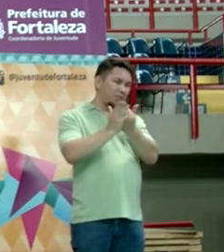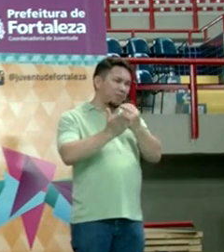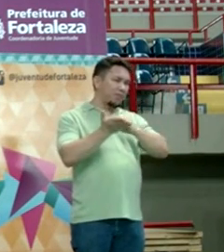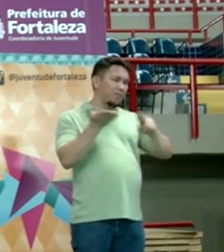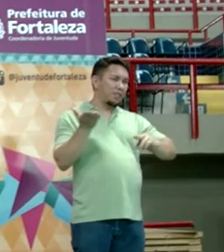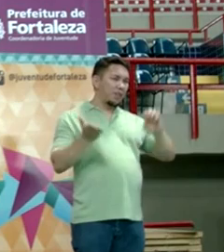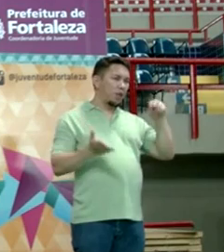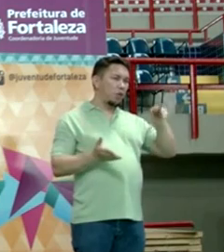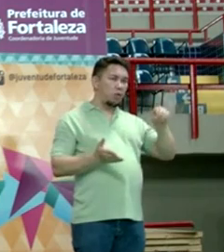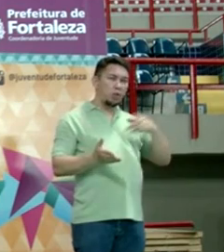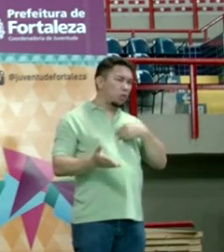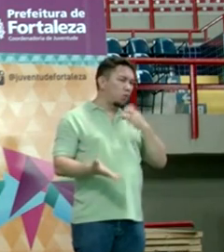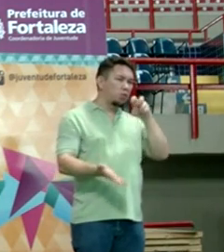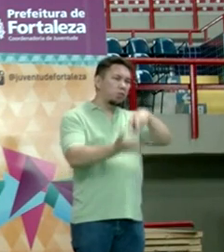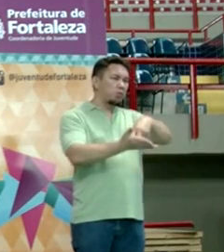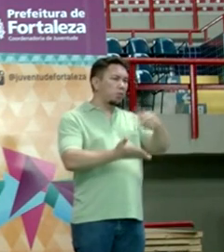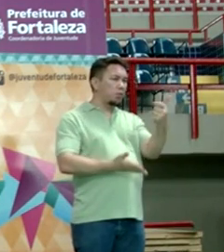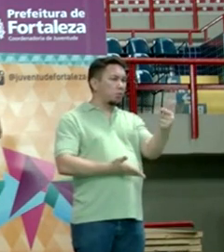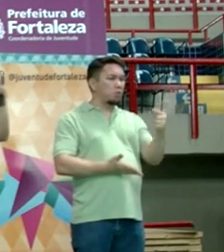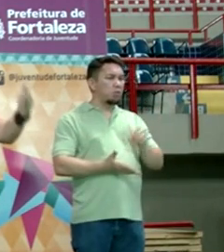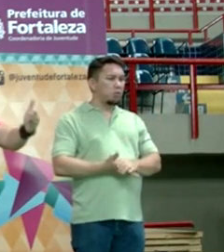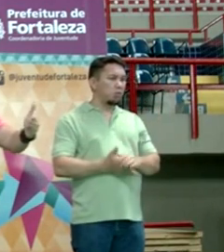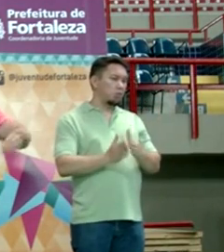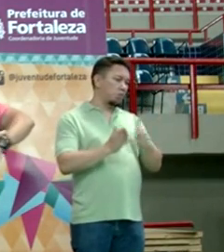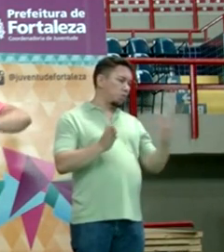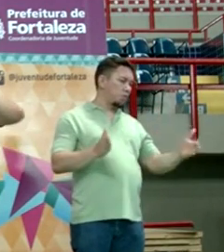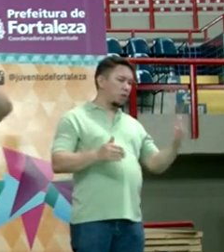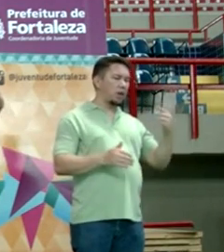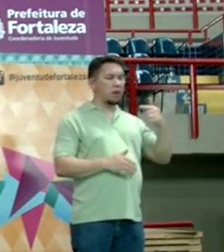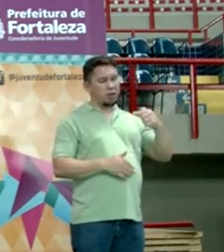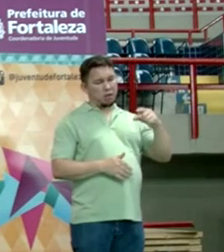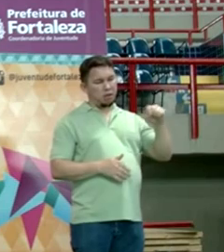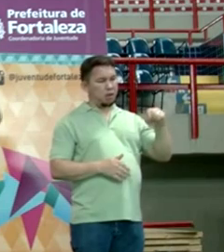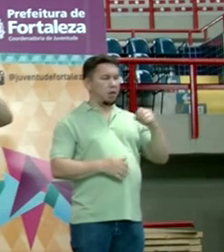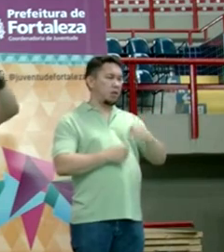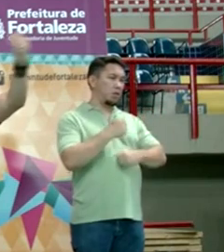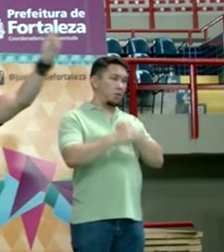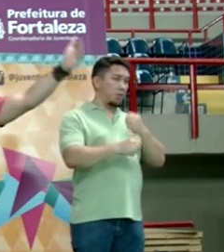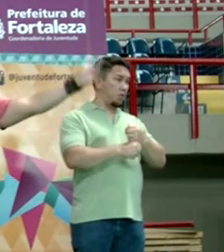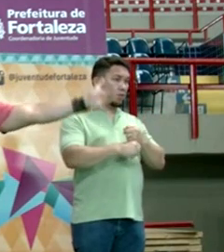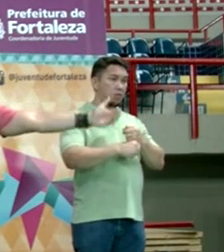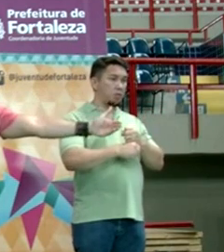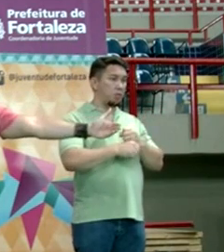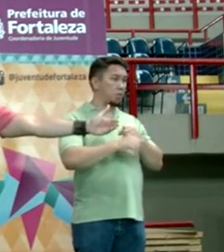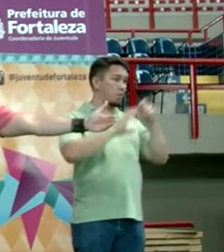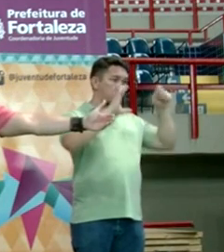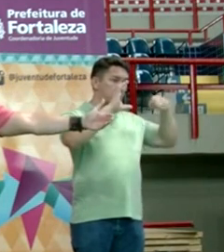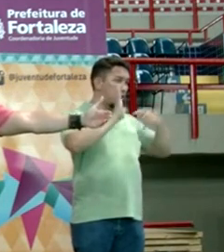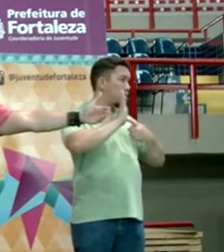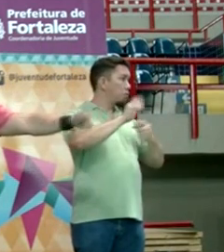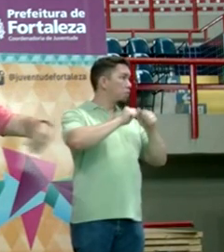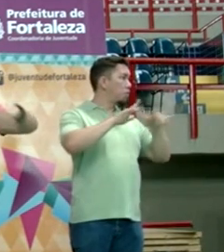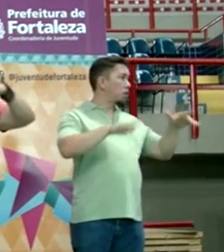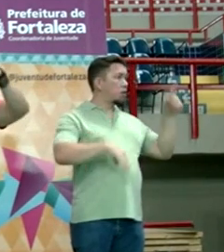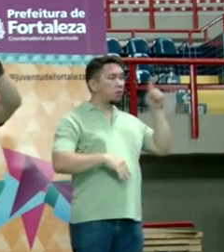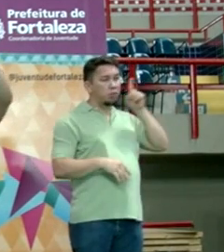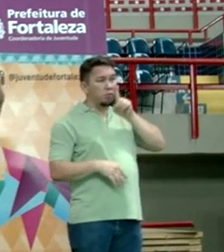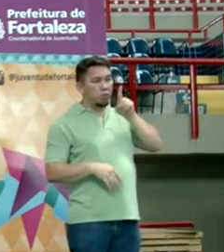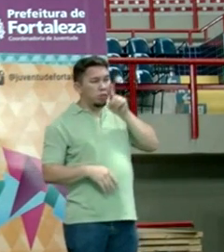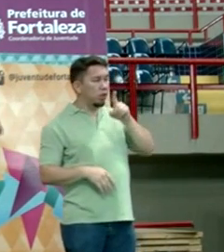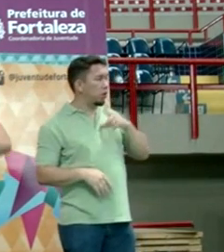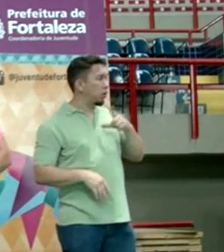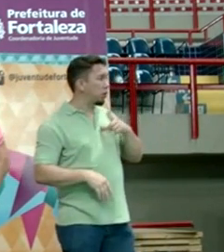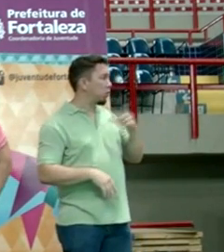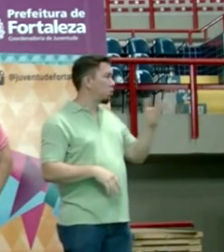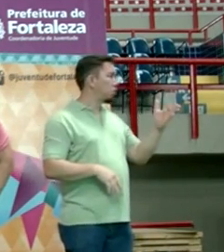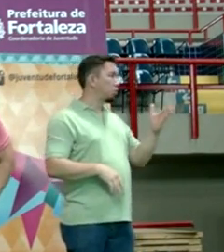e ninguém foi punido, tá? Nos anos 70, essas imagens queimaram o governo americano, que promoveu